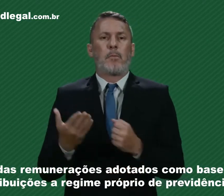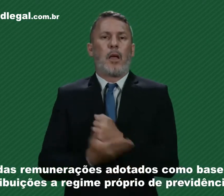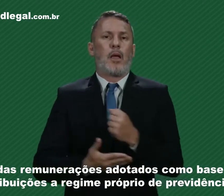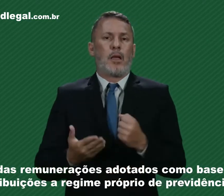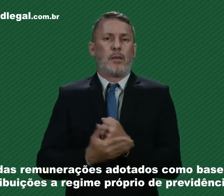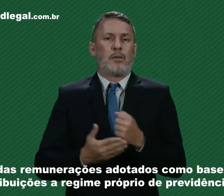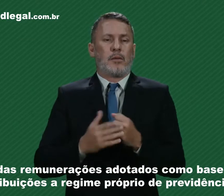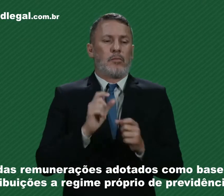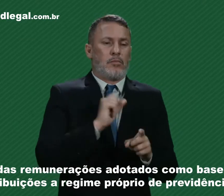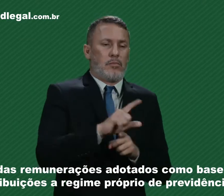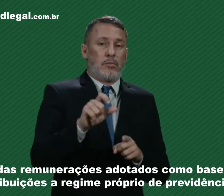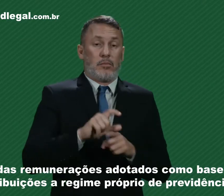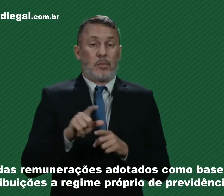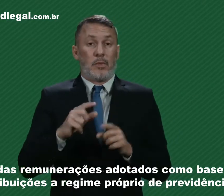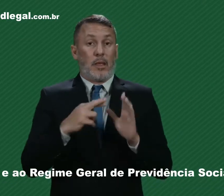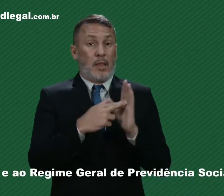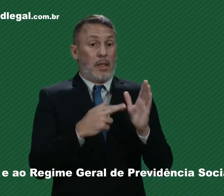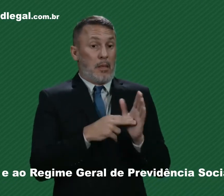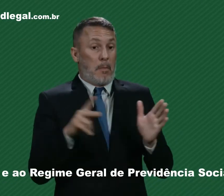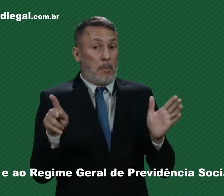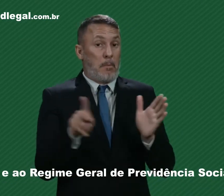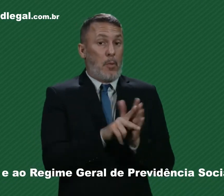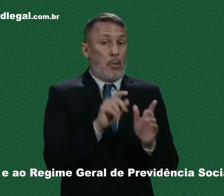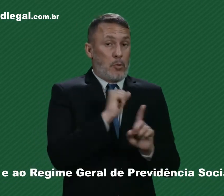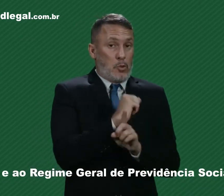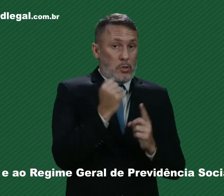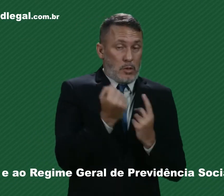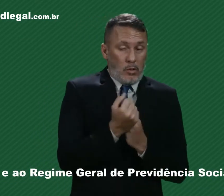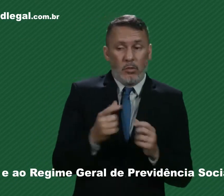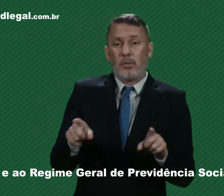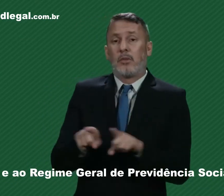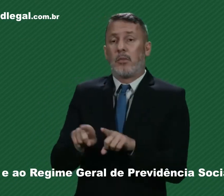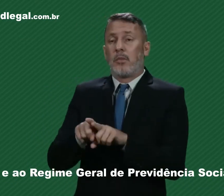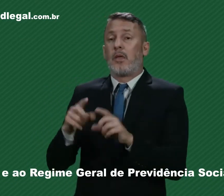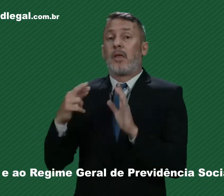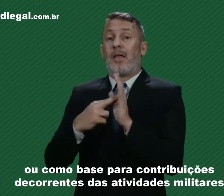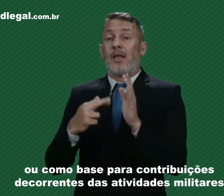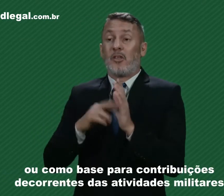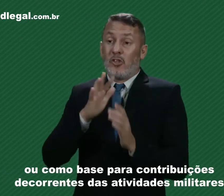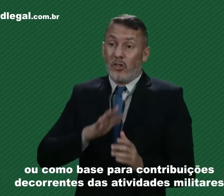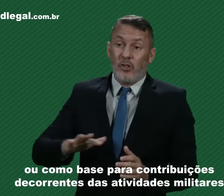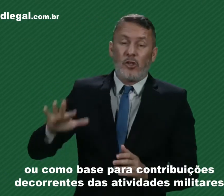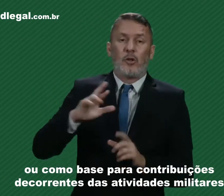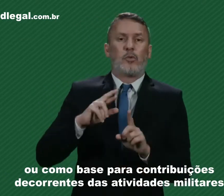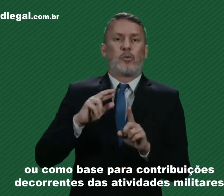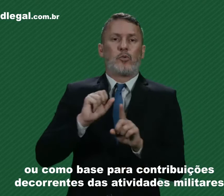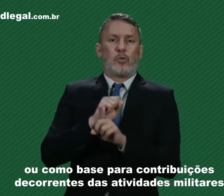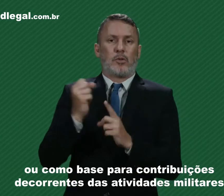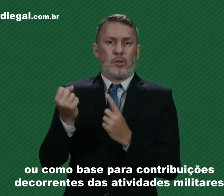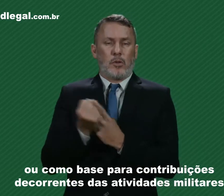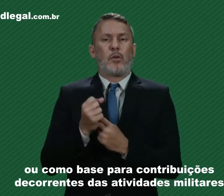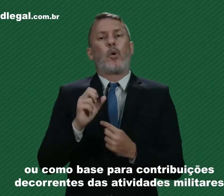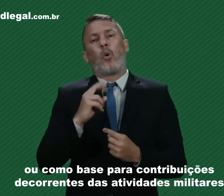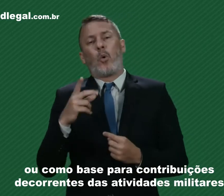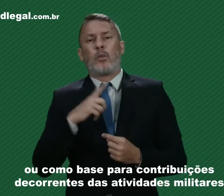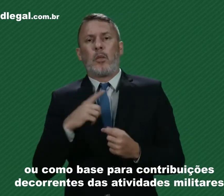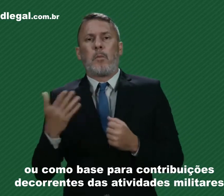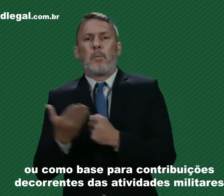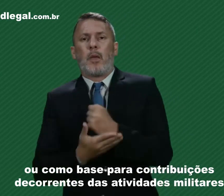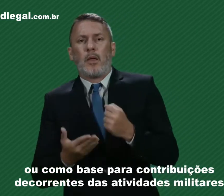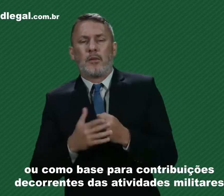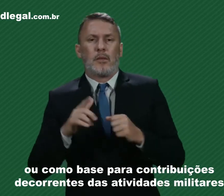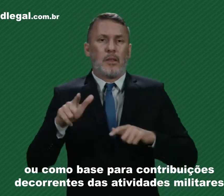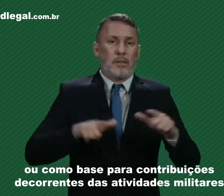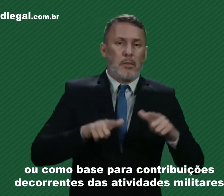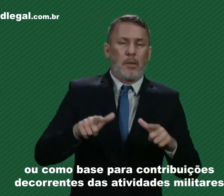regime próprio de previdência social e ao regime geral de previdência social, ou como base para contribuições